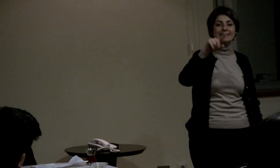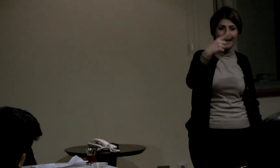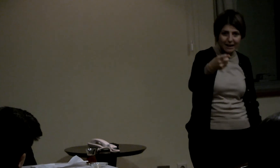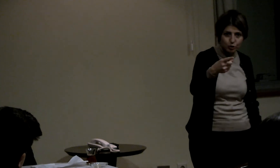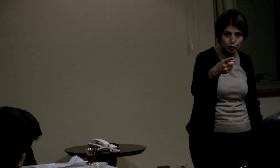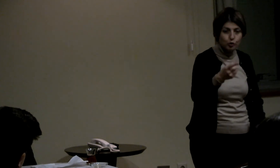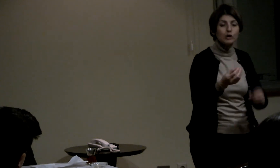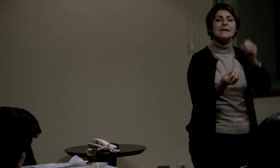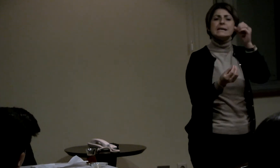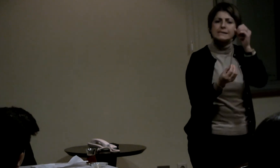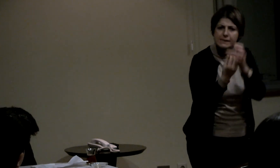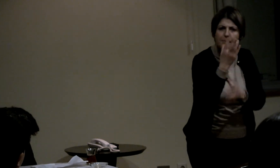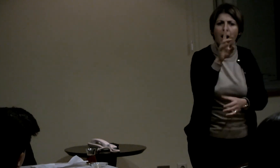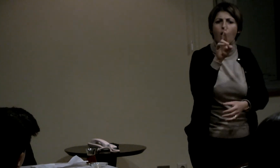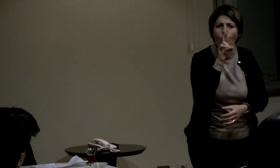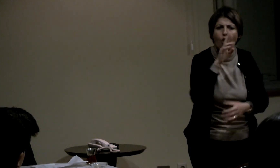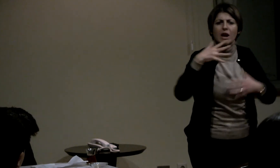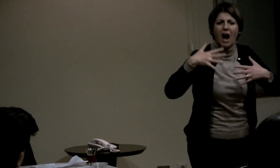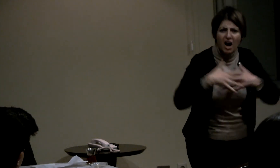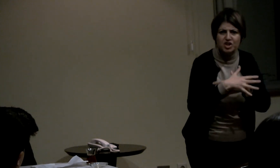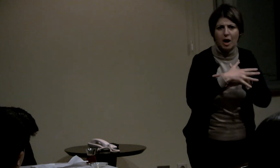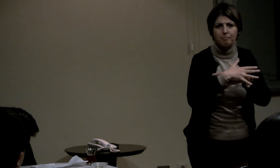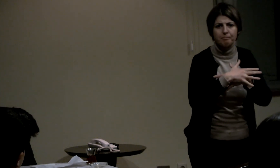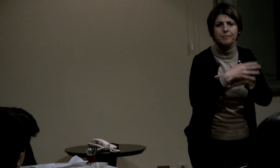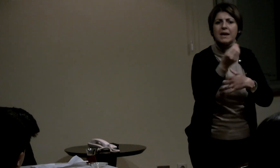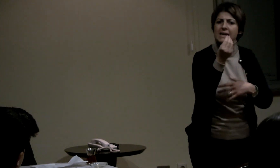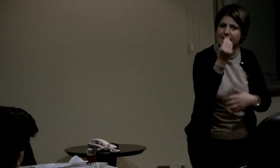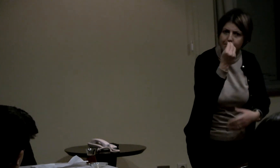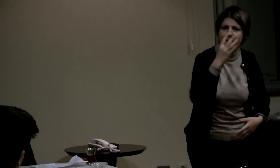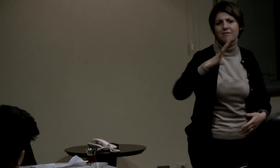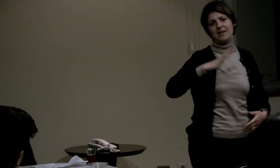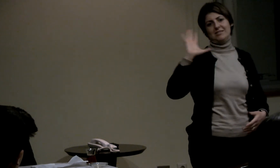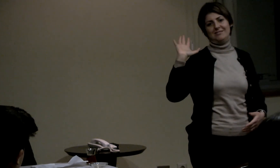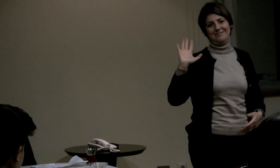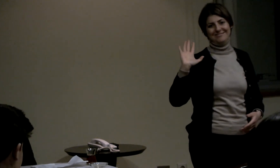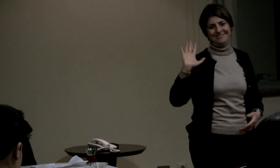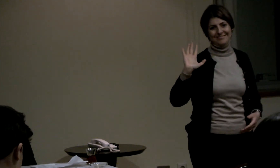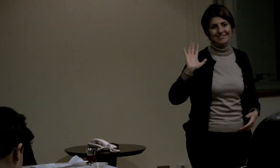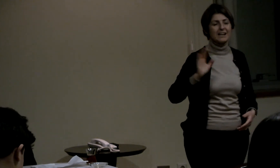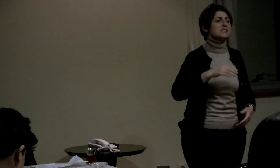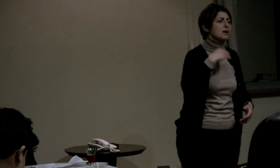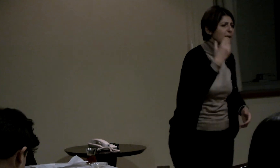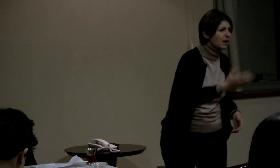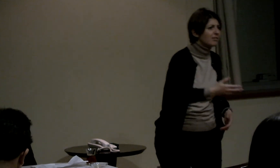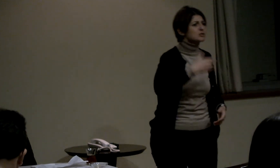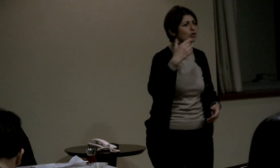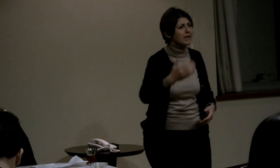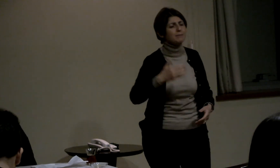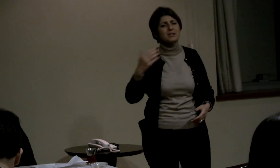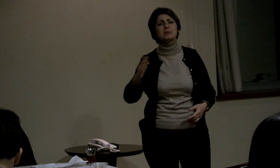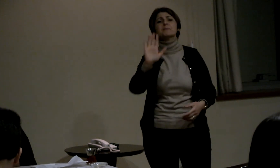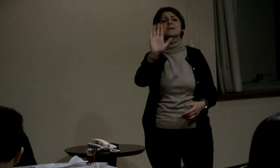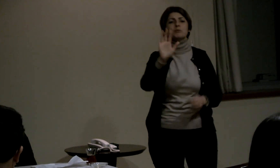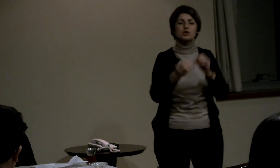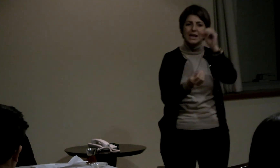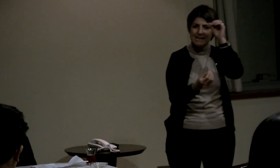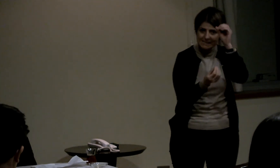Diğer türlü sabah, öğlen, akşam yemeği var. Yani sabah kahvaltı, öğlen yemeği, akşam ne demiyoruz?